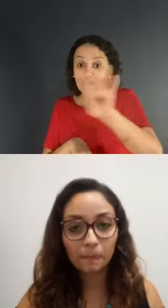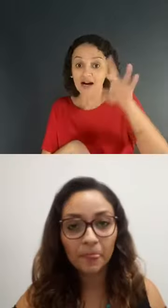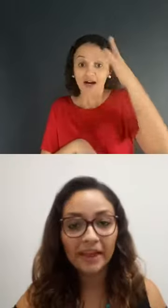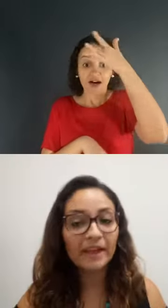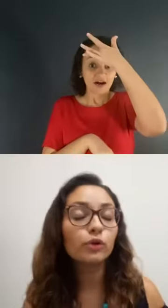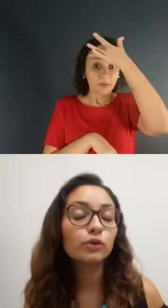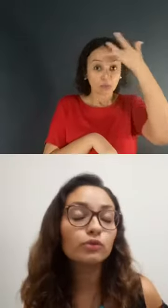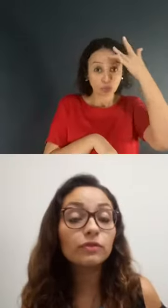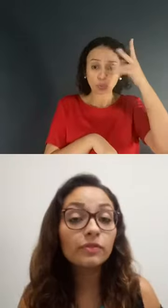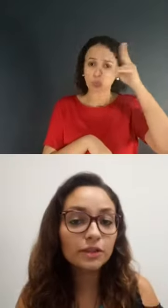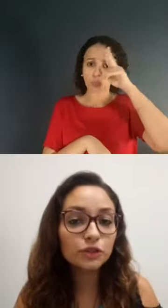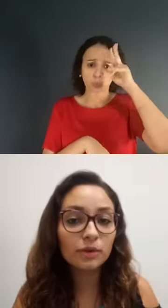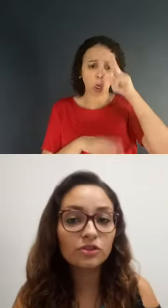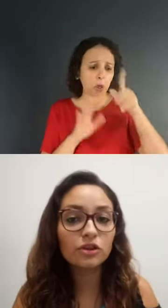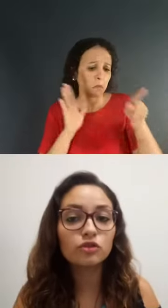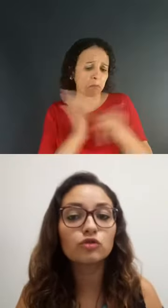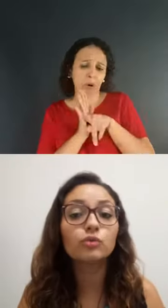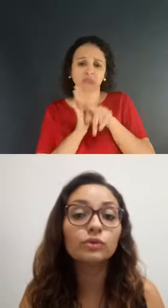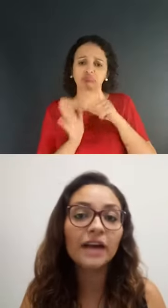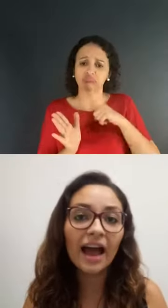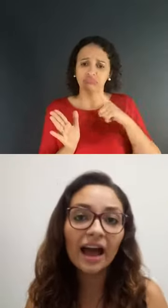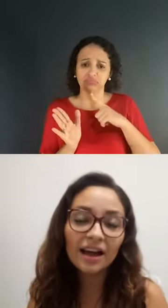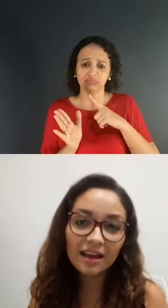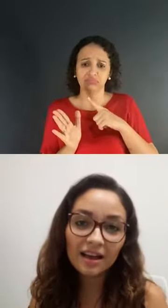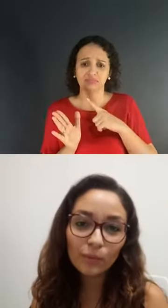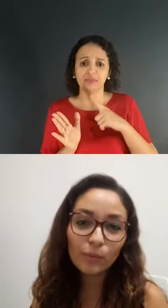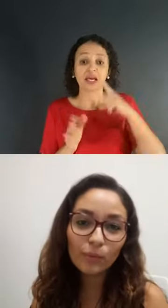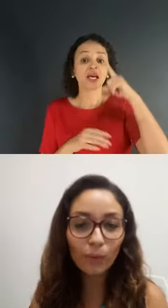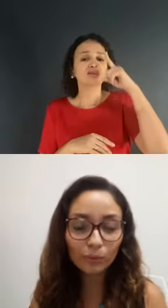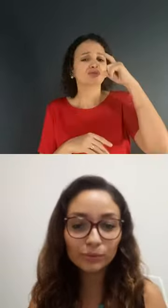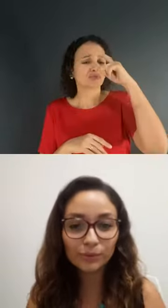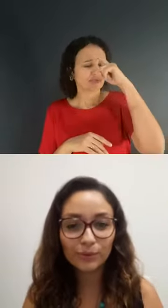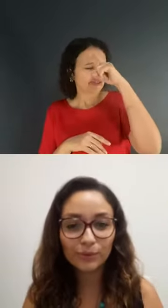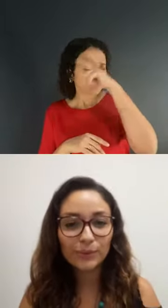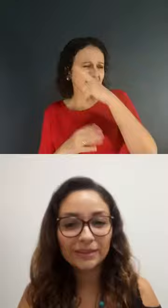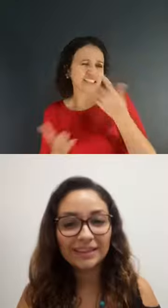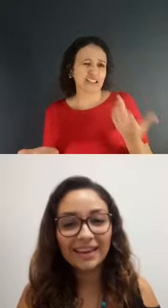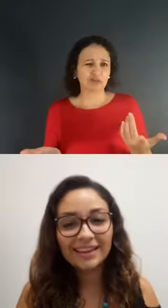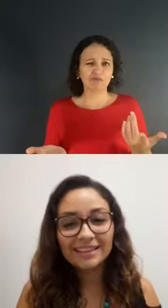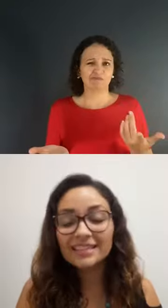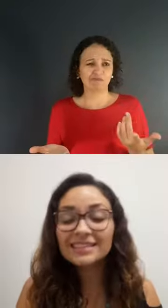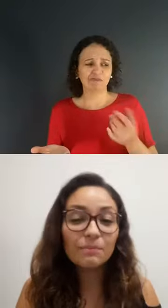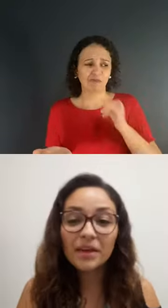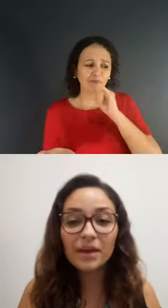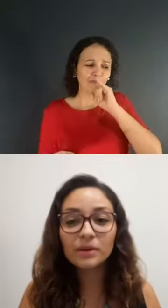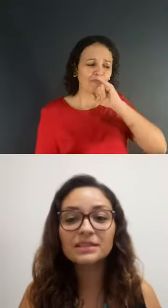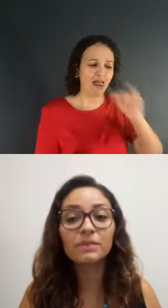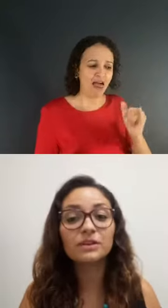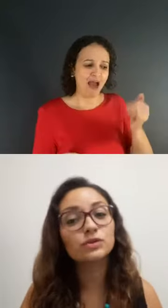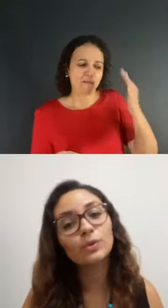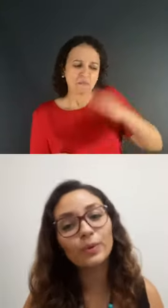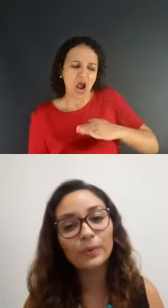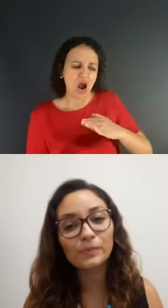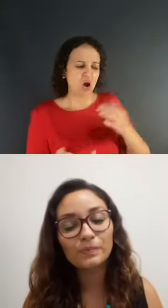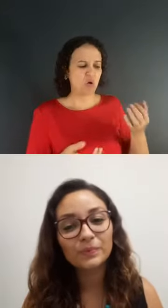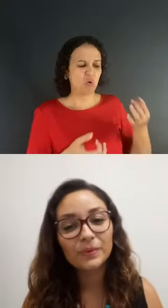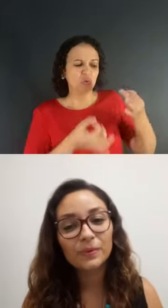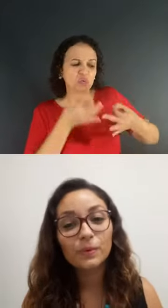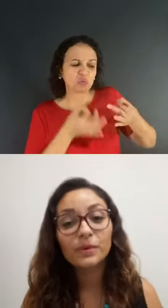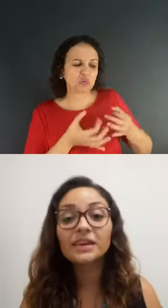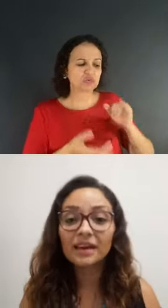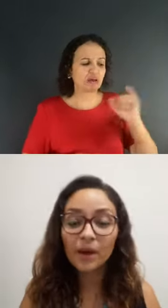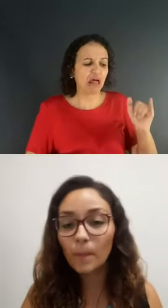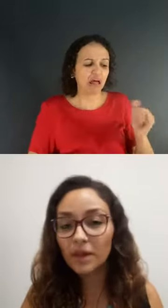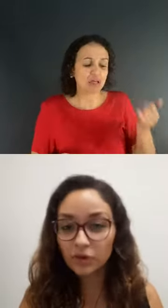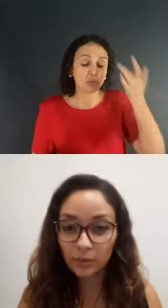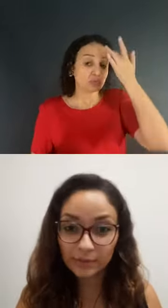história. É muito difícil a gente julgar o outro, né? Sem saber o que se passou, o